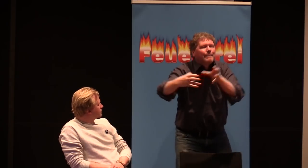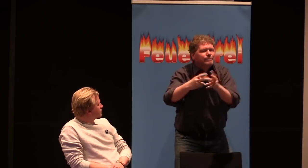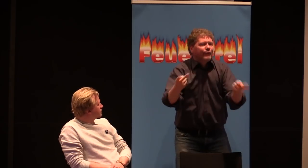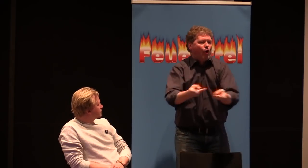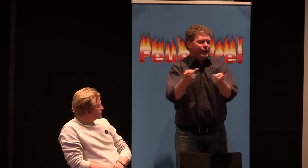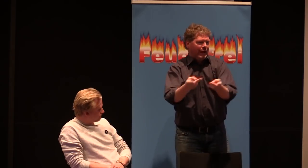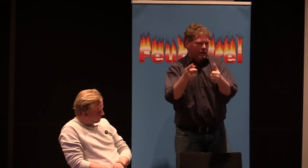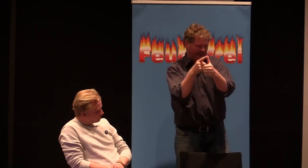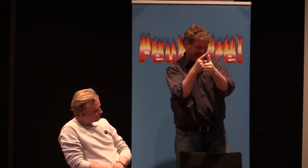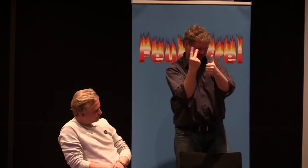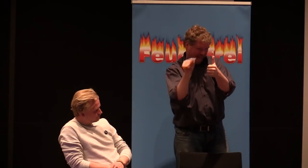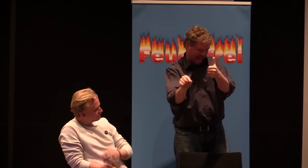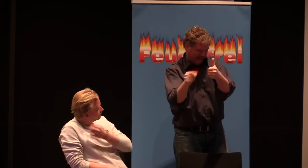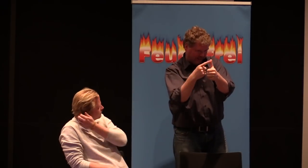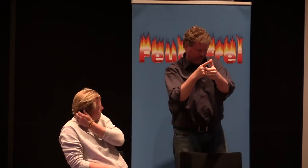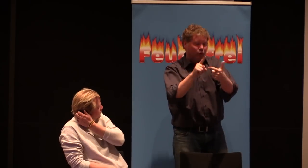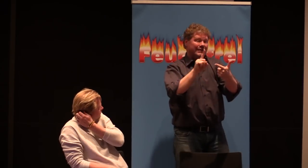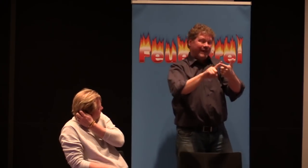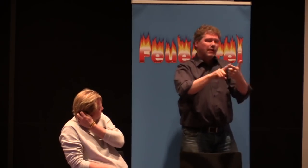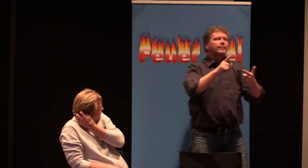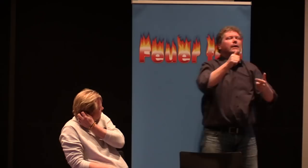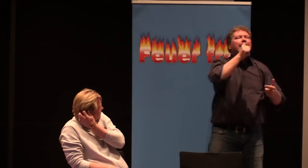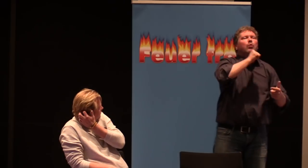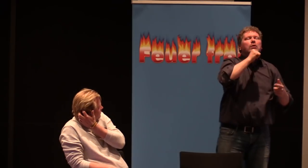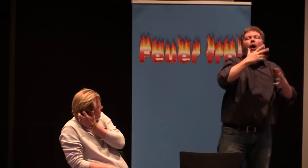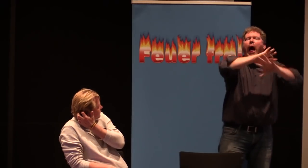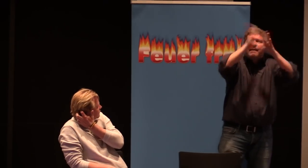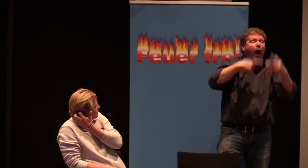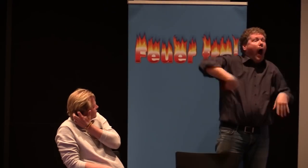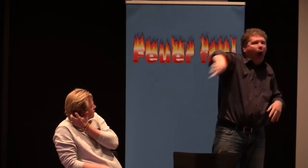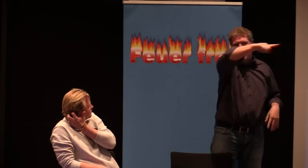laufen lernen möchte, oder mit den Friday for Future Demonstrationen.